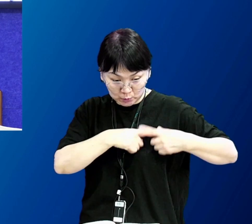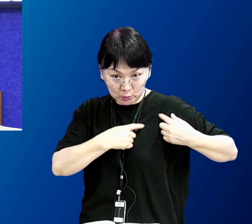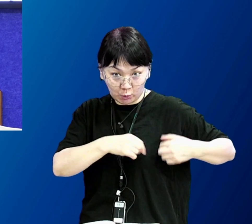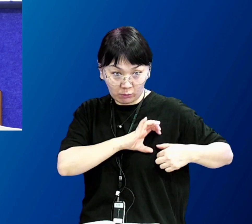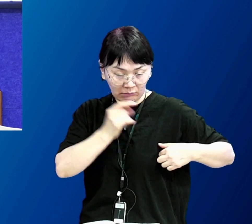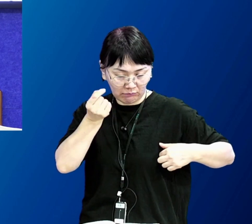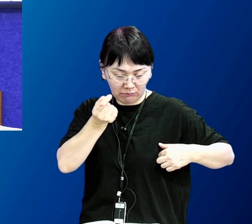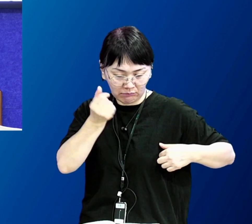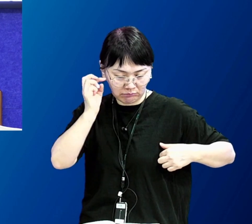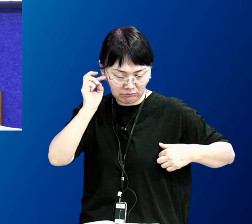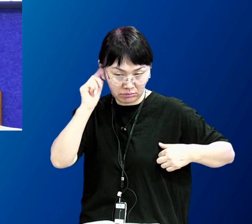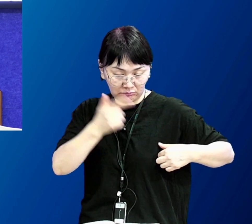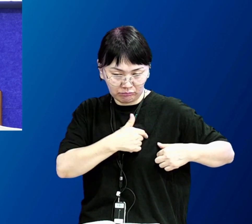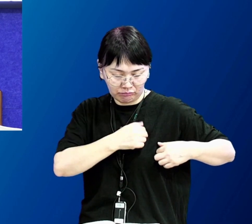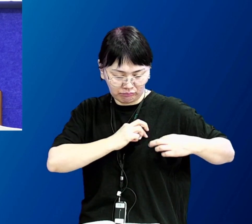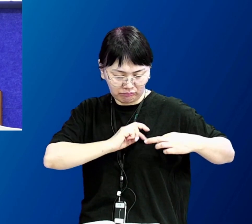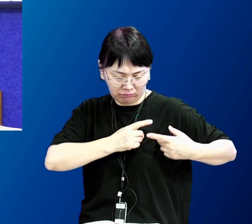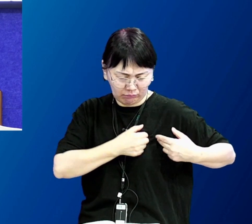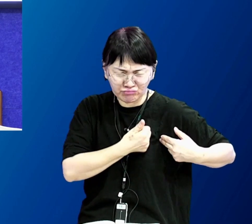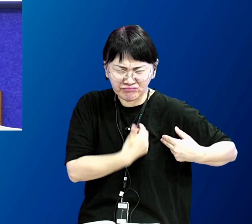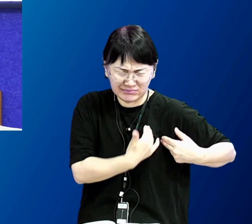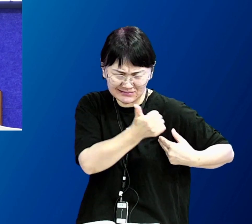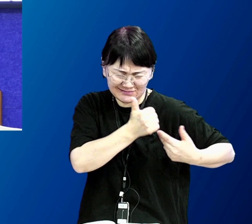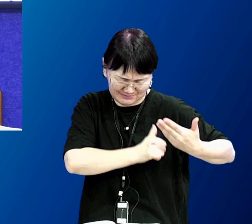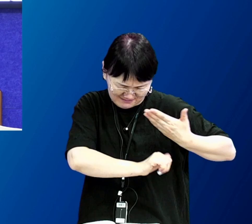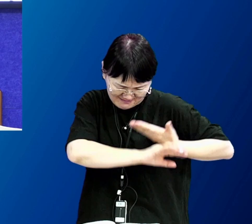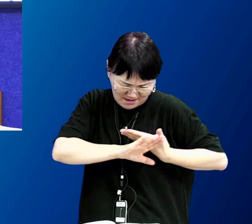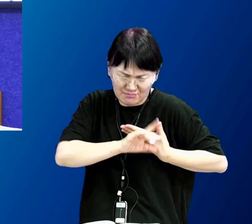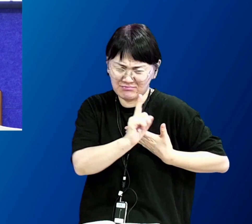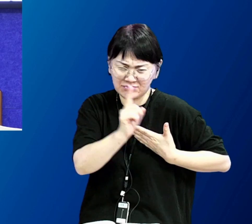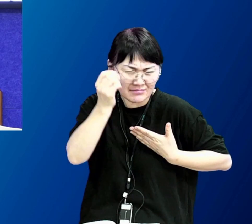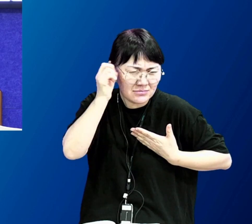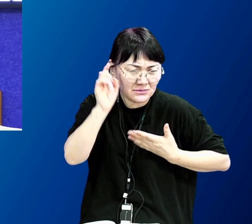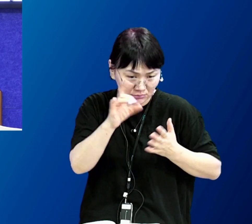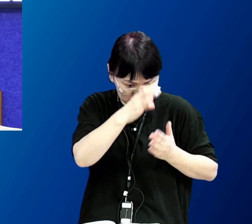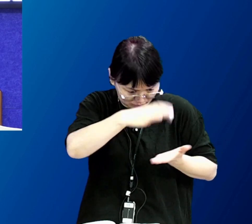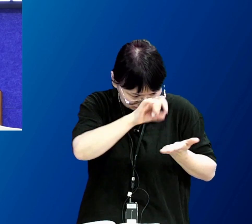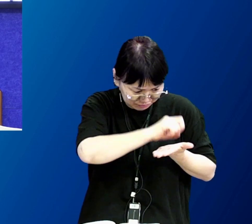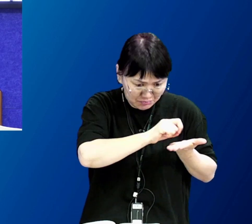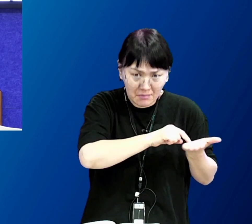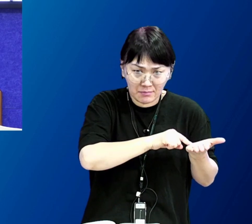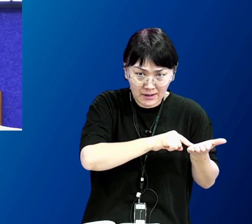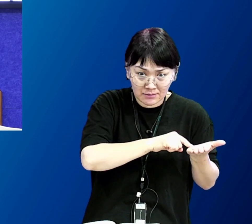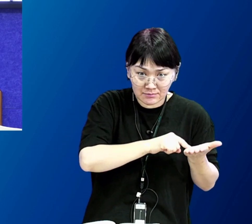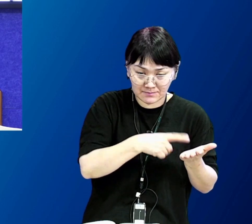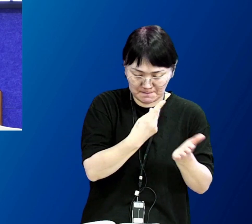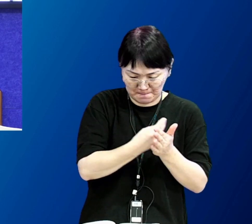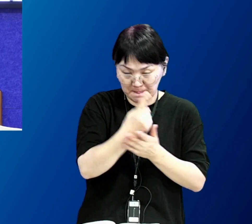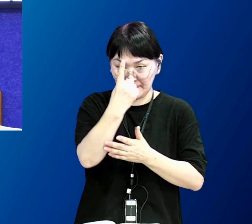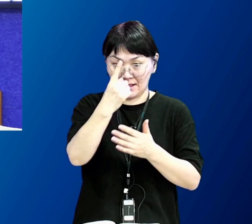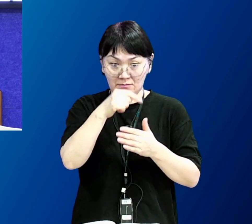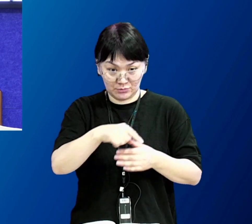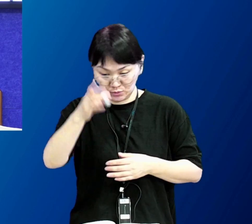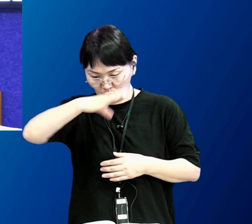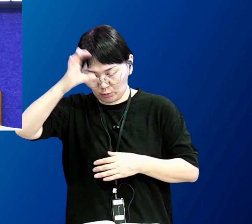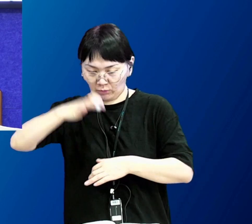хэлсэн байхгүй юу? Гэхдээ тэр үгийг тэрээр сахиж чадаагүй. За, нэгдүгээрээд 3-аа дахиад харъя да.